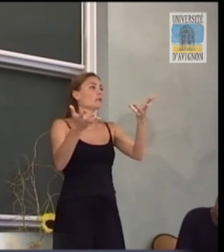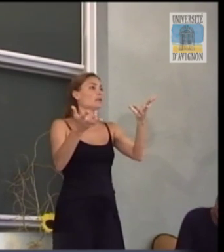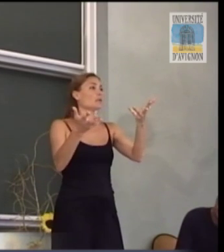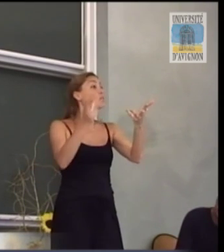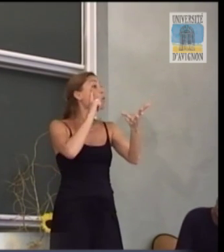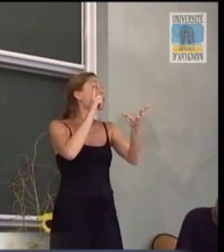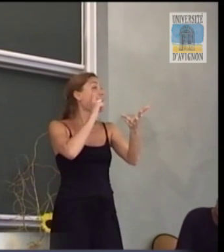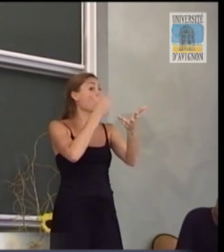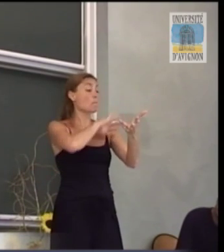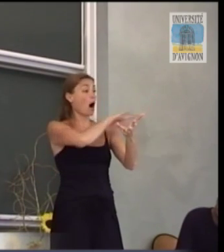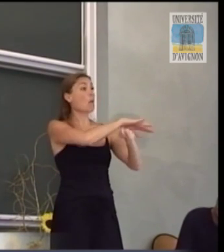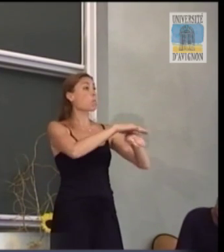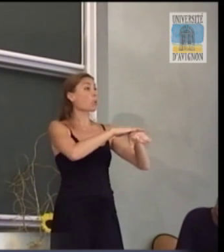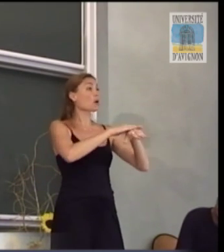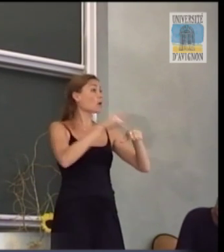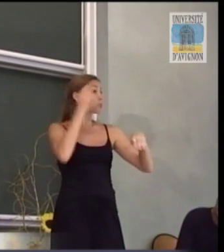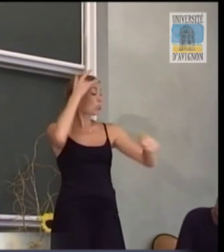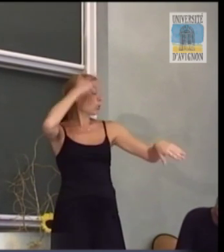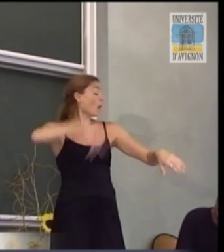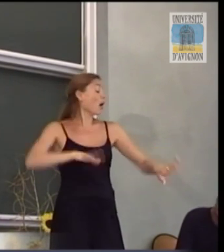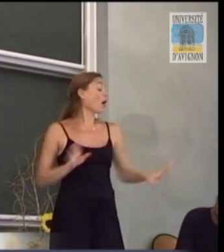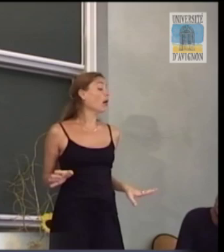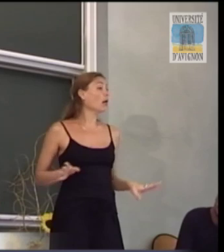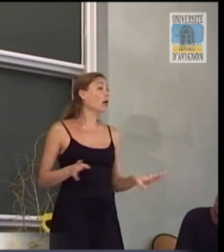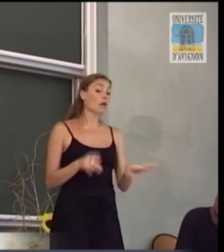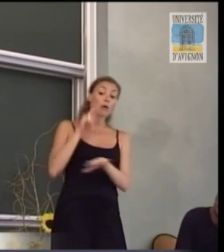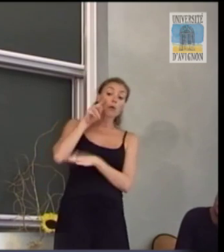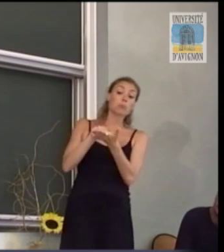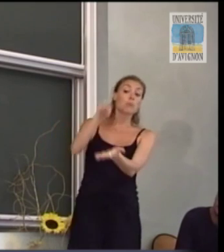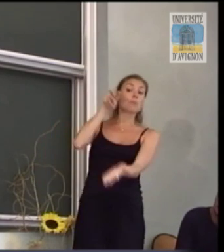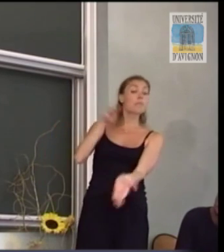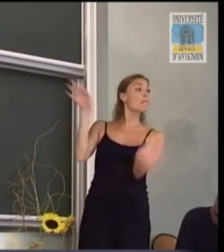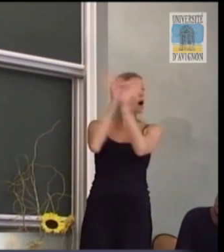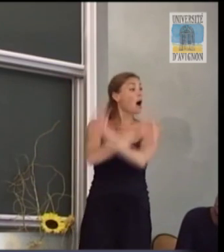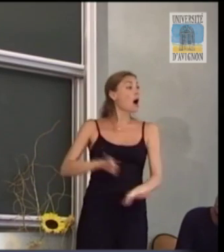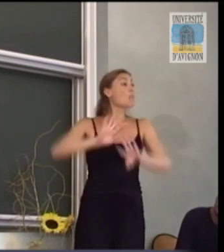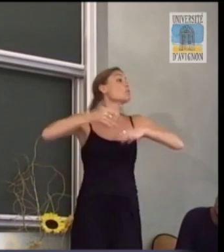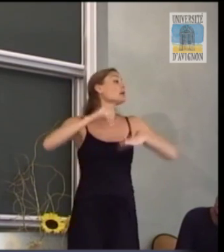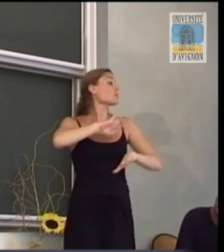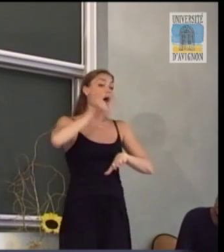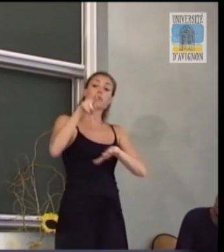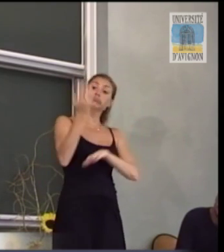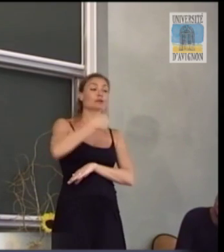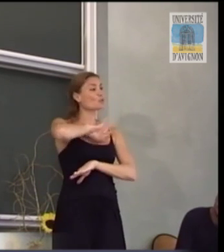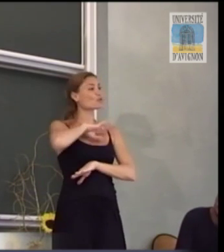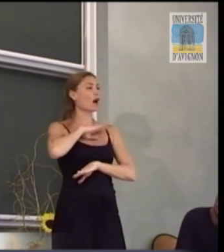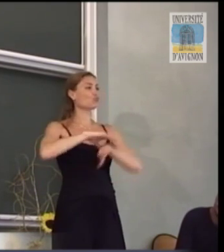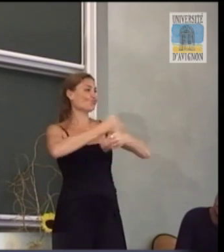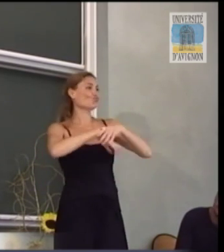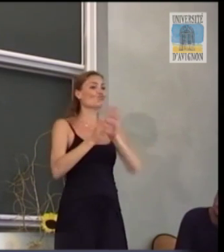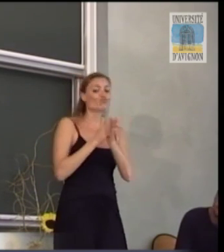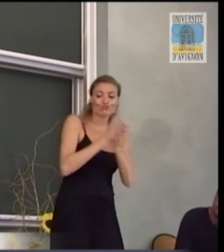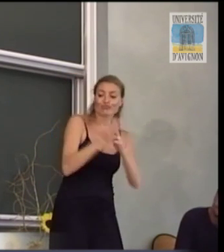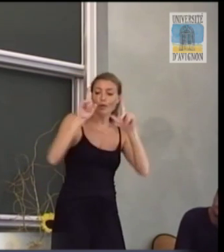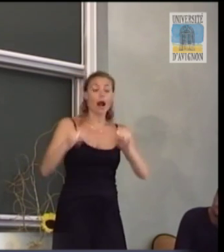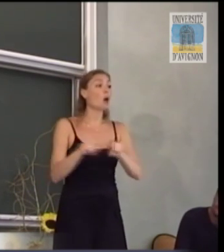Pourquoi? Bah, parce qu'uniquement, le leader qui porte l'action sait très bien y faire, et que ben, les politiques sont des gens qui aiment